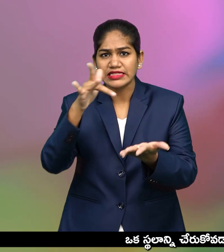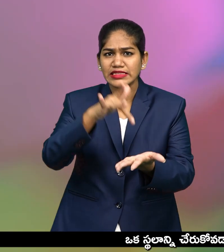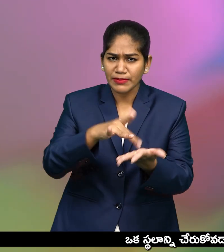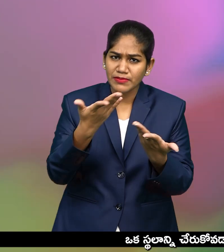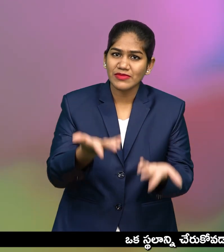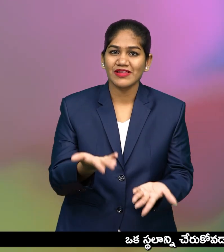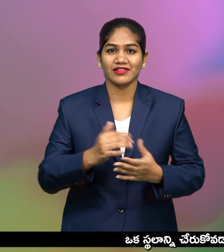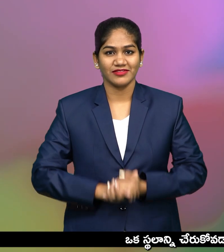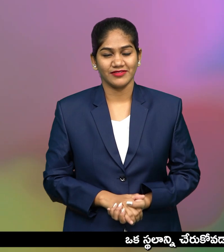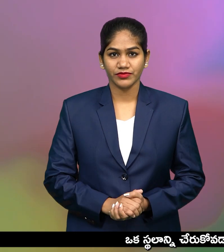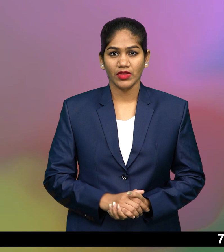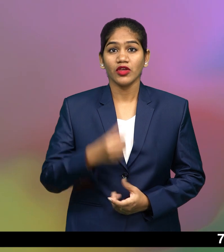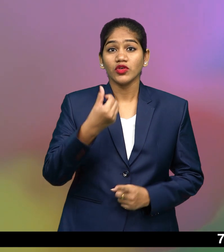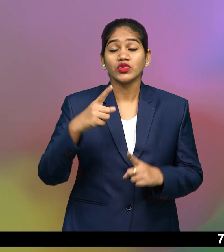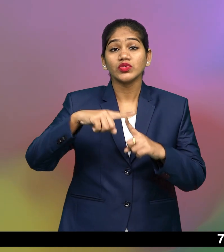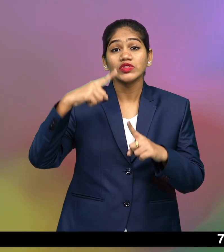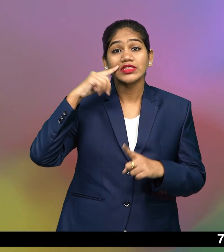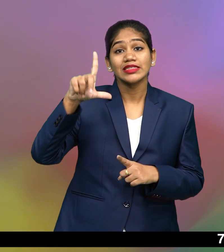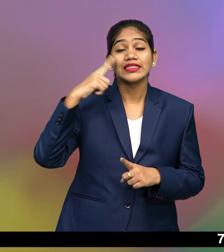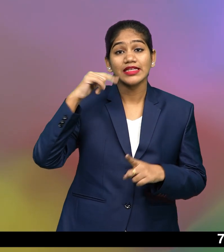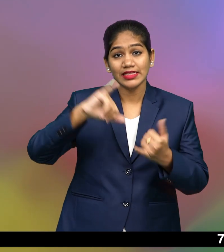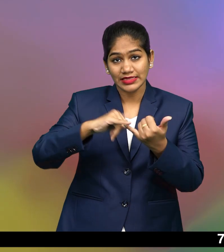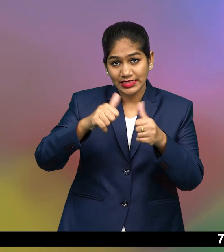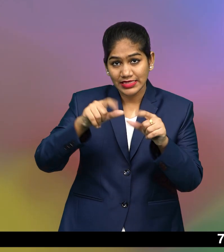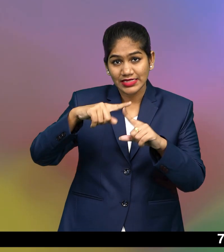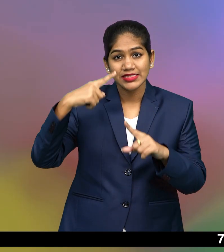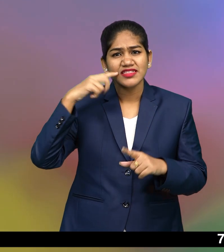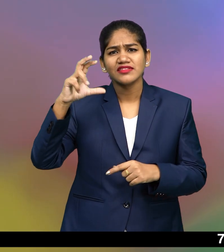అవకాశం. 7. యుటిలైజేషన్.